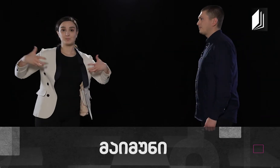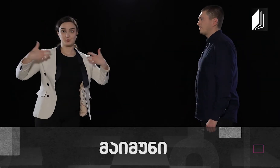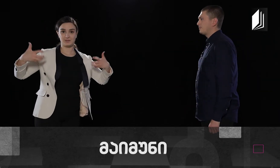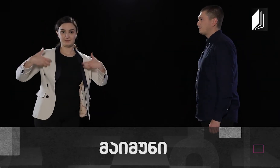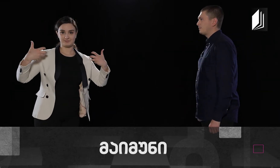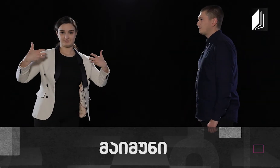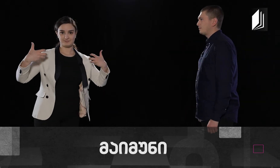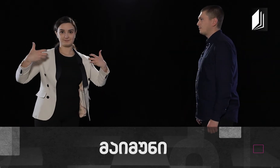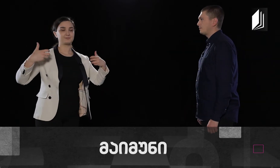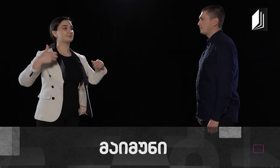მაიმუნი.